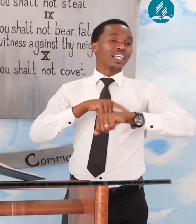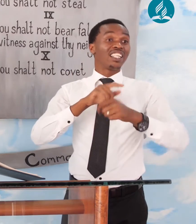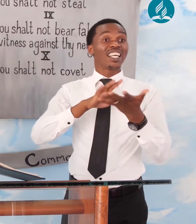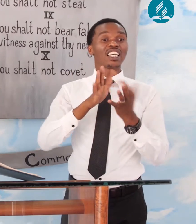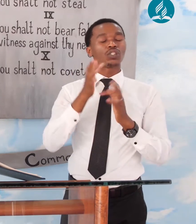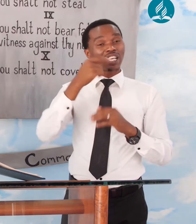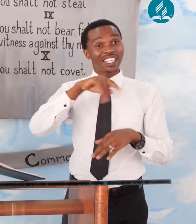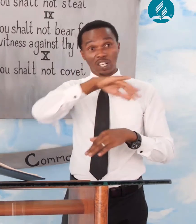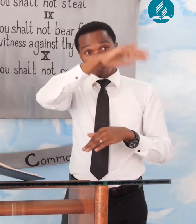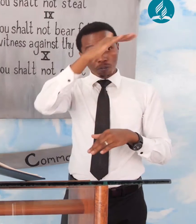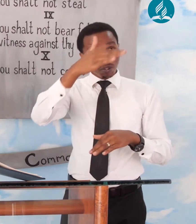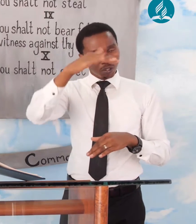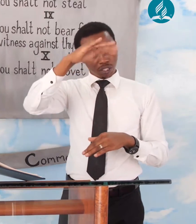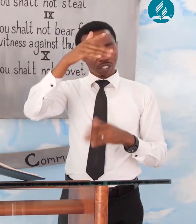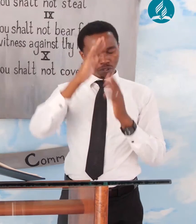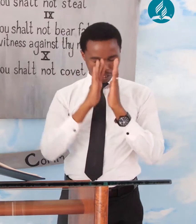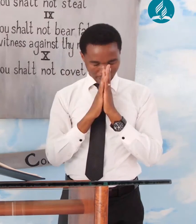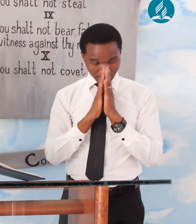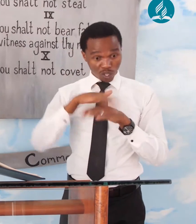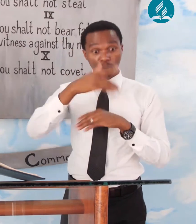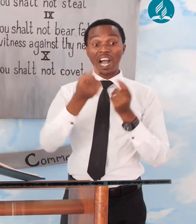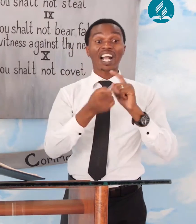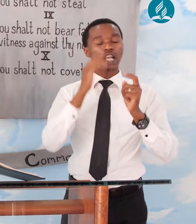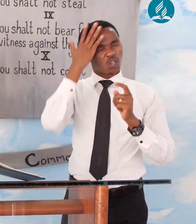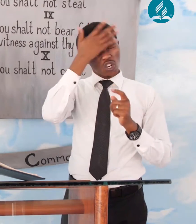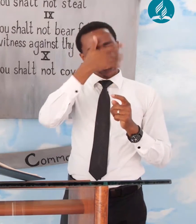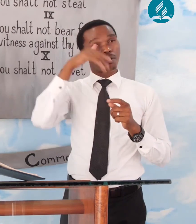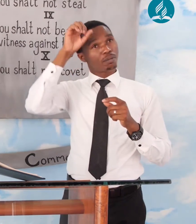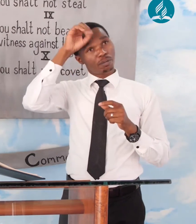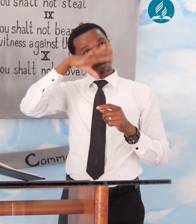gusenga yarangiza karabagirana ari kumwe na Petero na Yohana